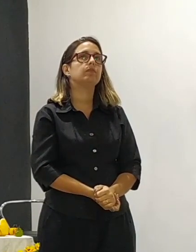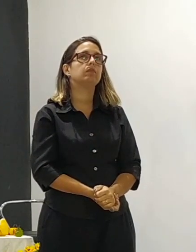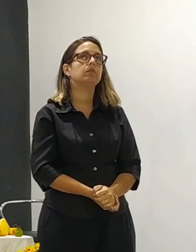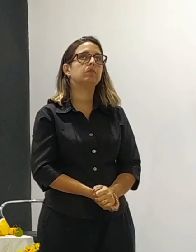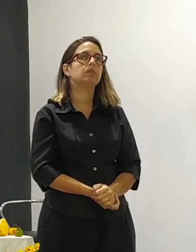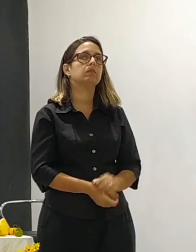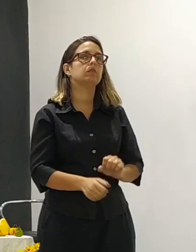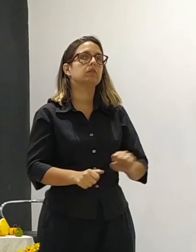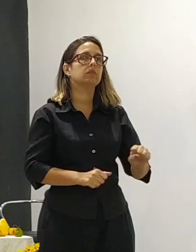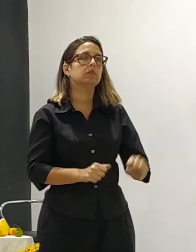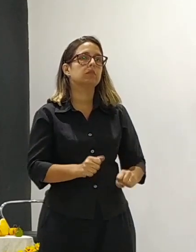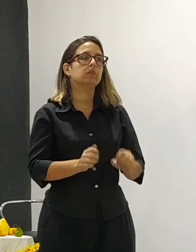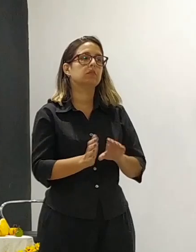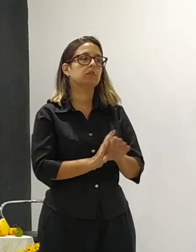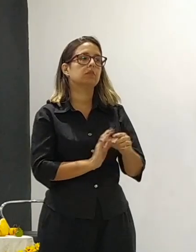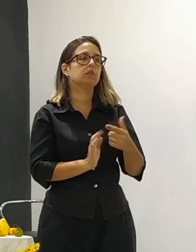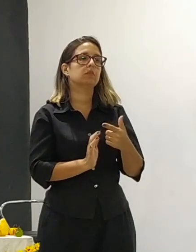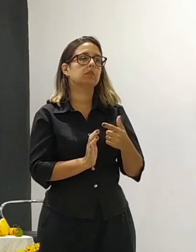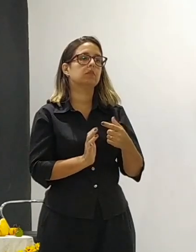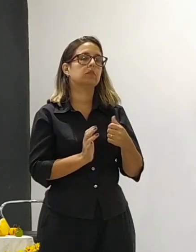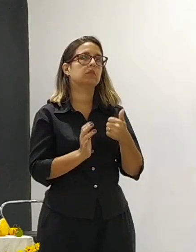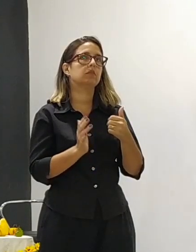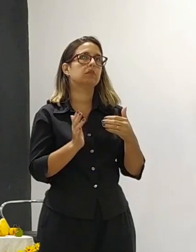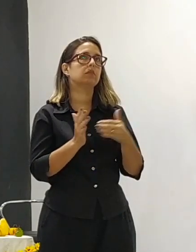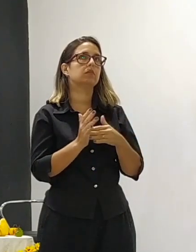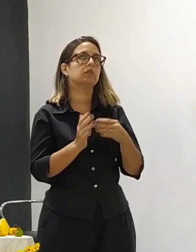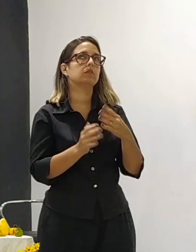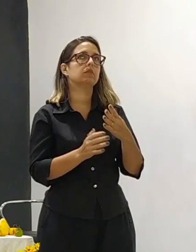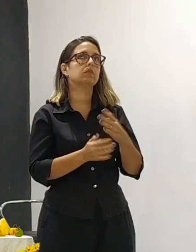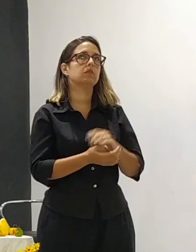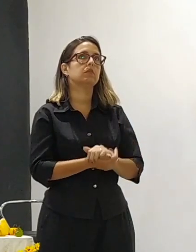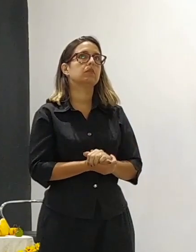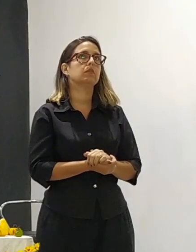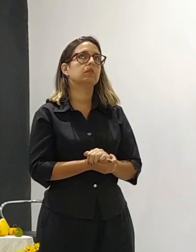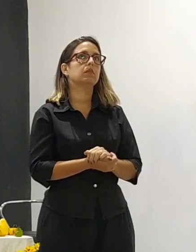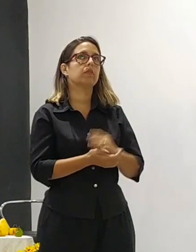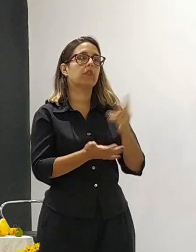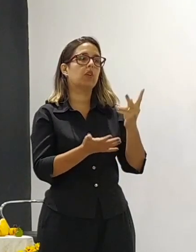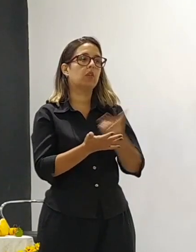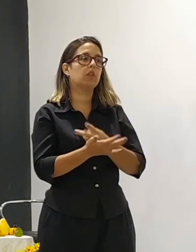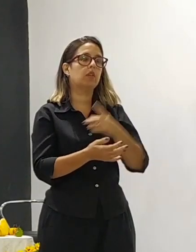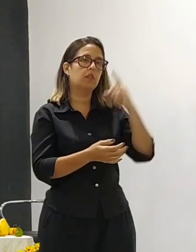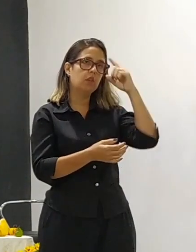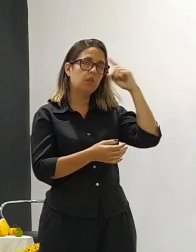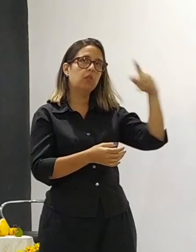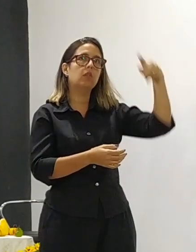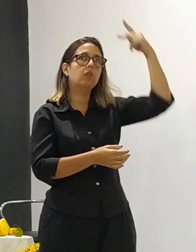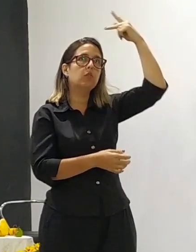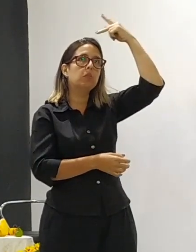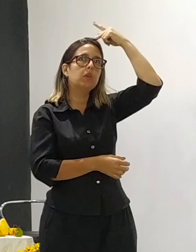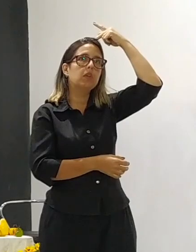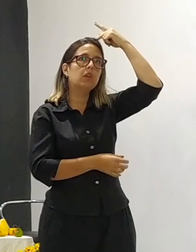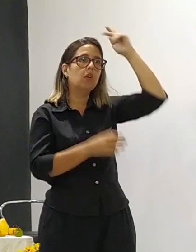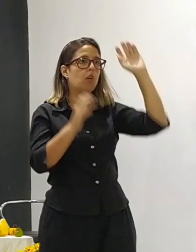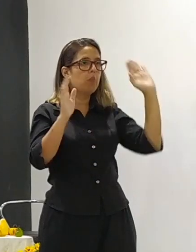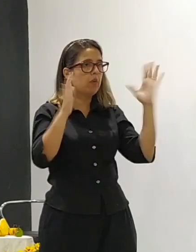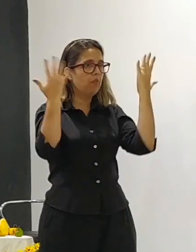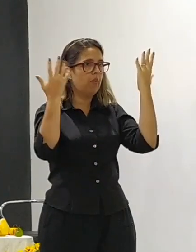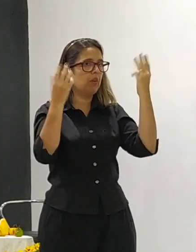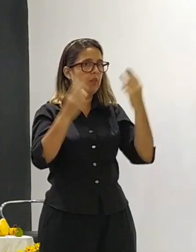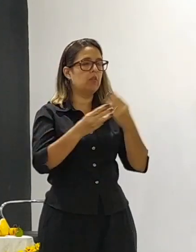Atos capítulo 2, de 1 a 4. E cumprindo-se o dia de Pentecostes, que era uma festa